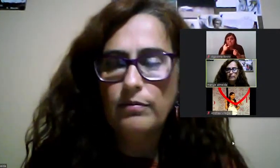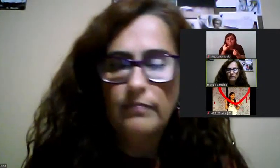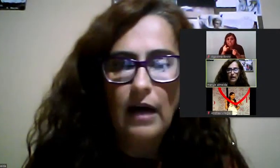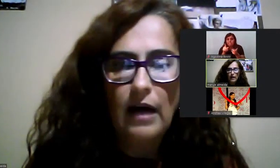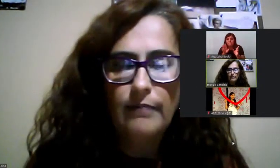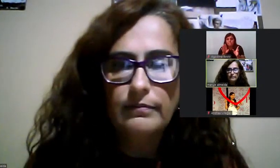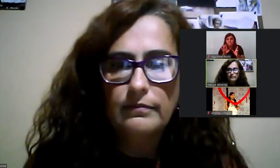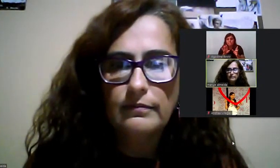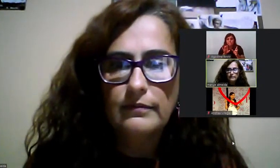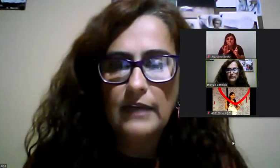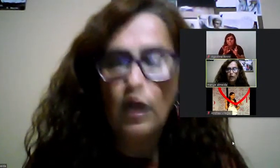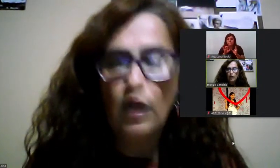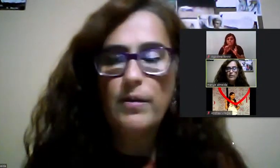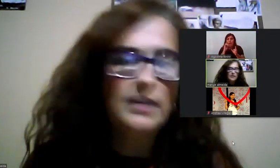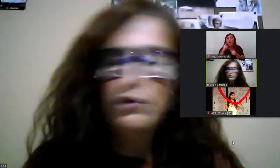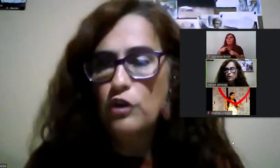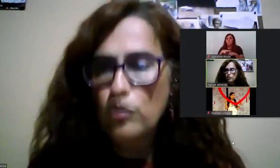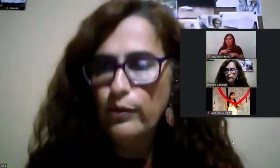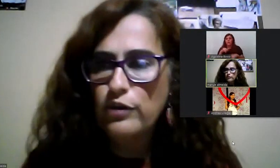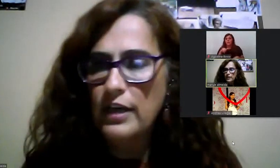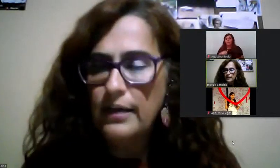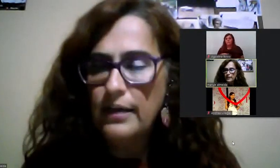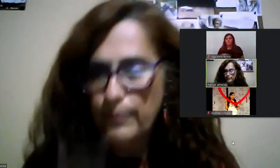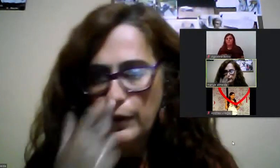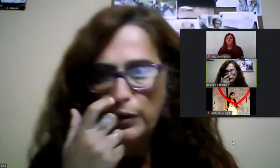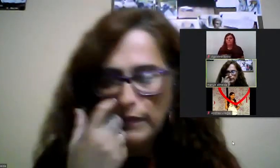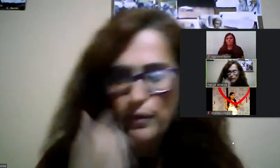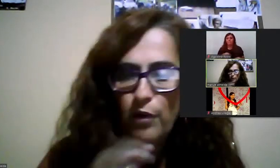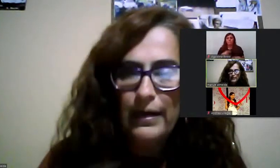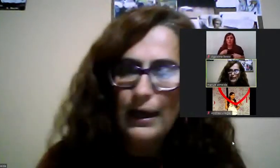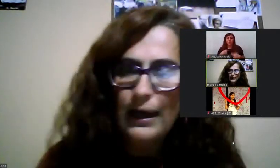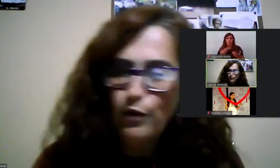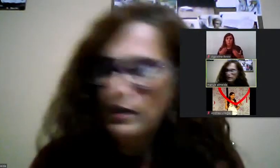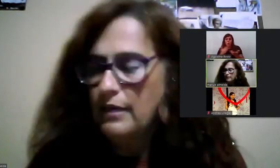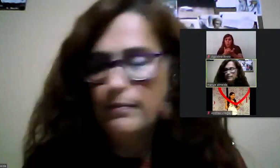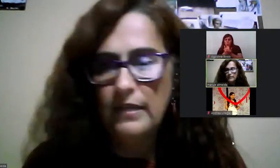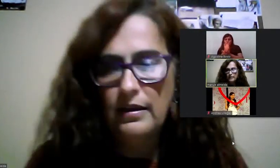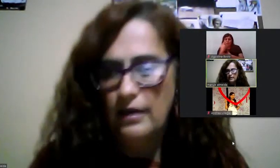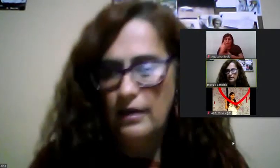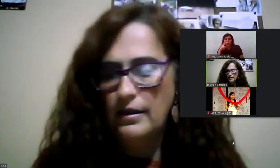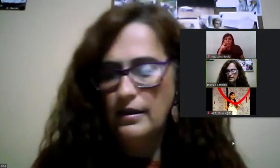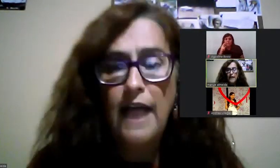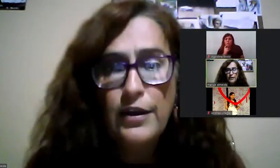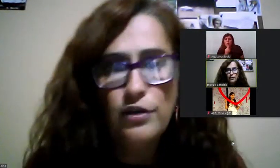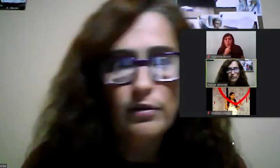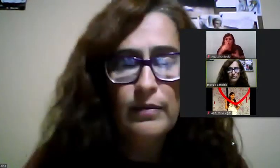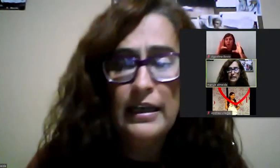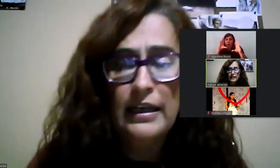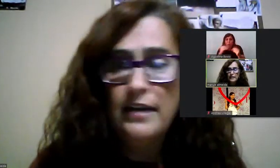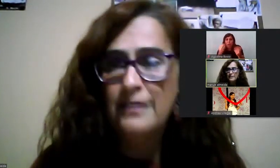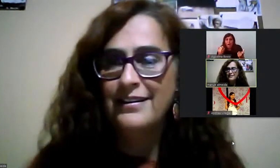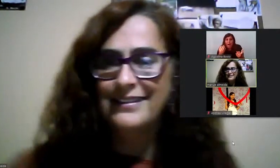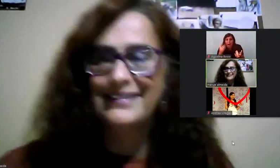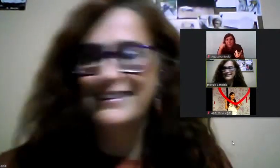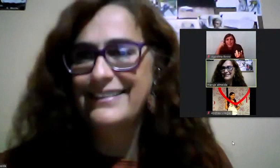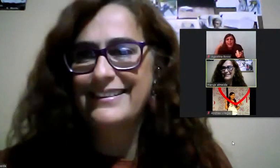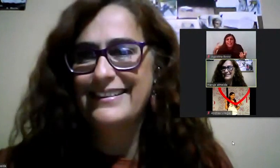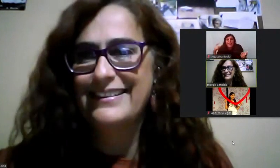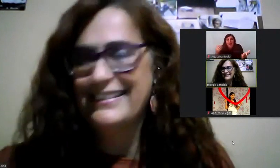ir, que conversemos, si no yo puedo seguir, pero te veo apagado y te extraño, vení.